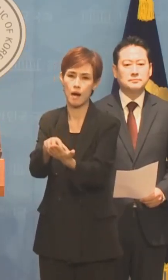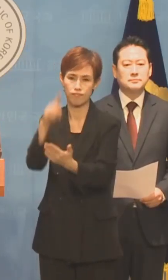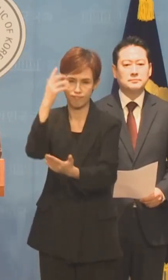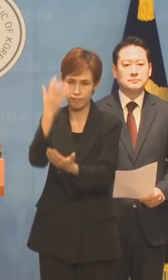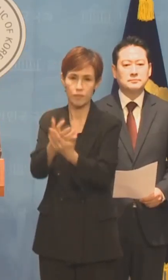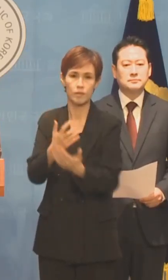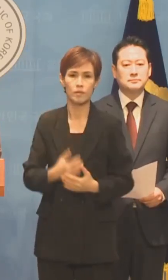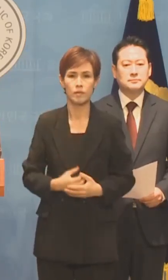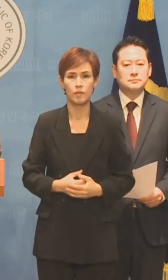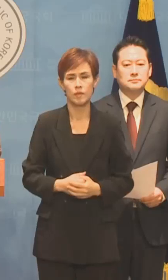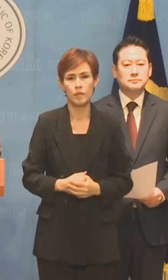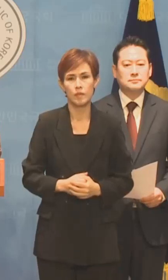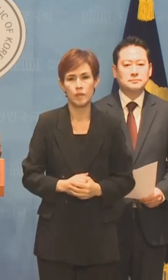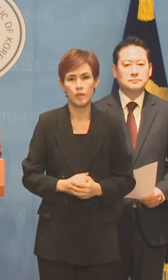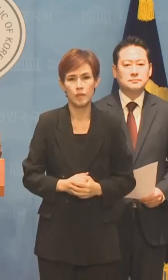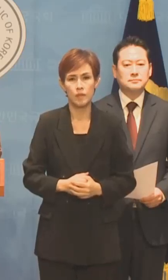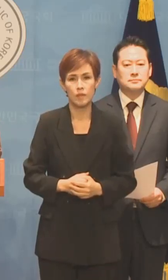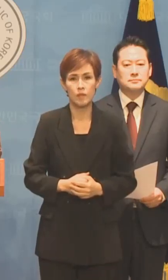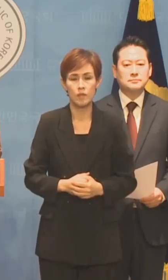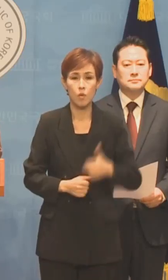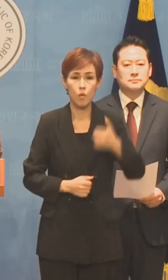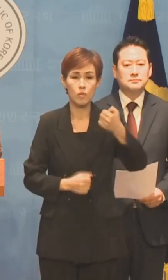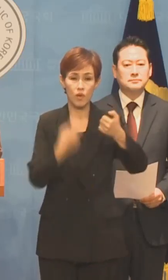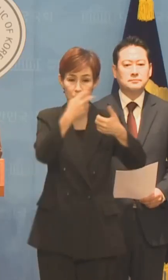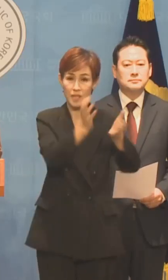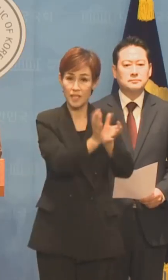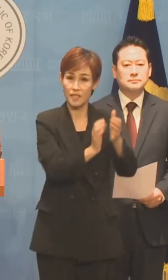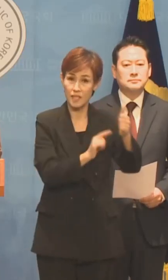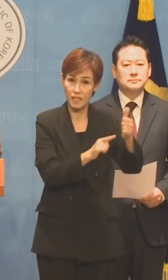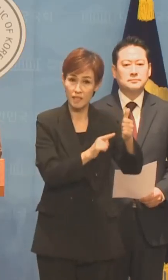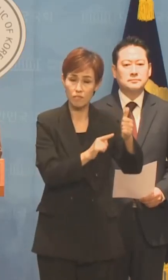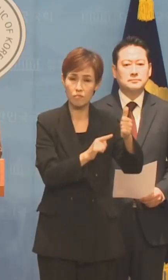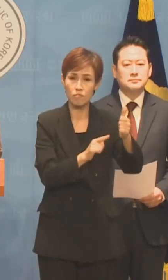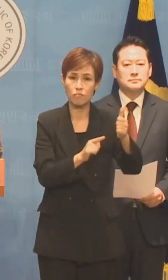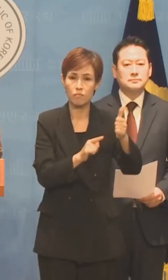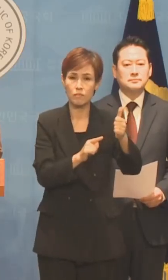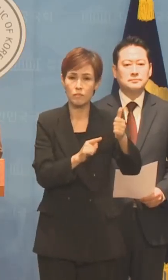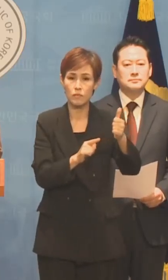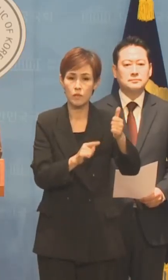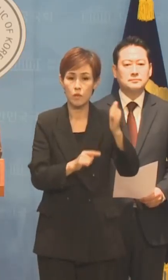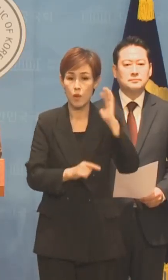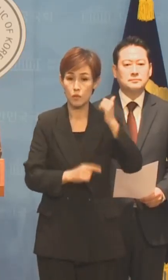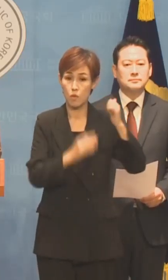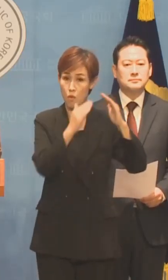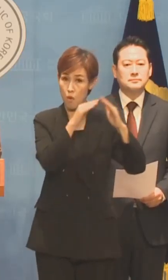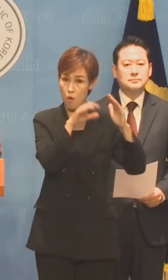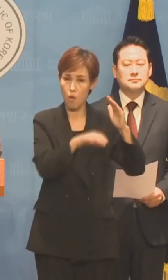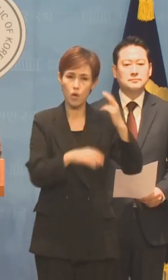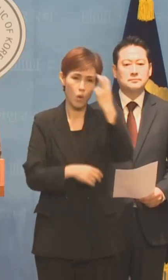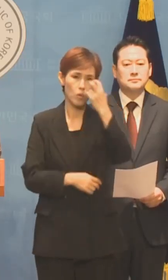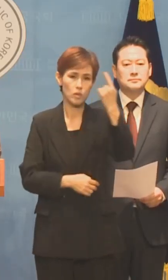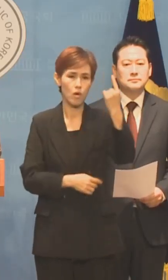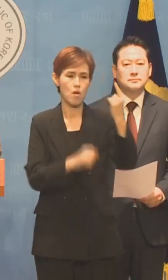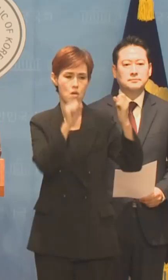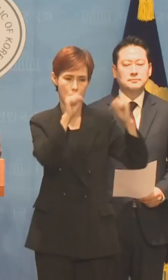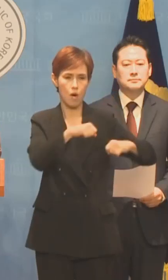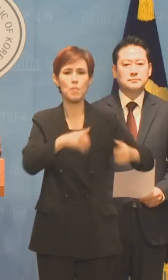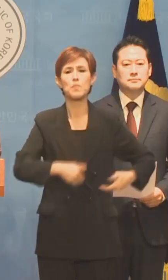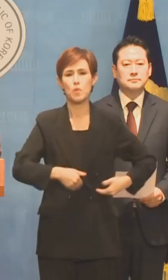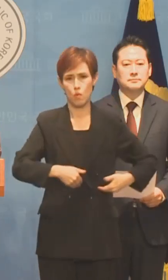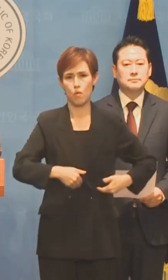사실입니다. 또한 당시 50호 경비단장은 관저 특수성을 고려해 경호처의 최종 승인이